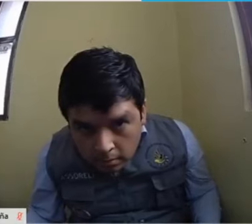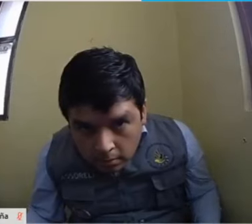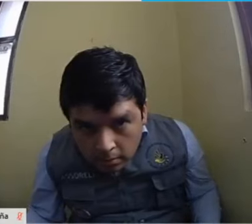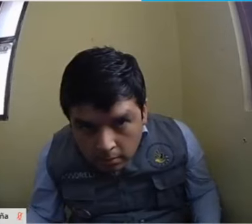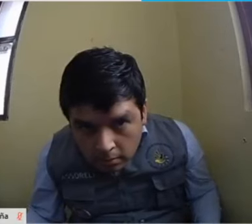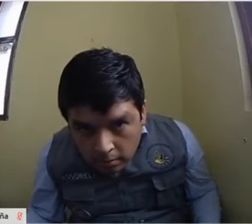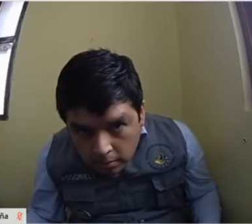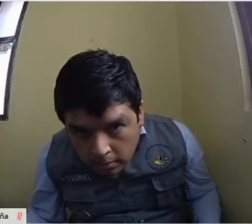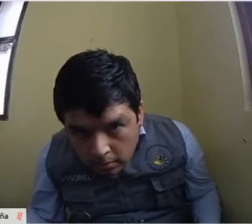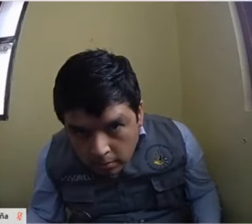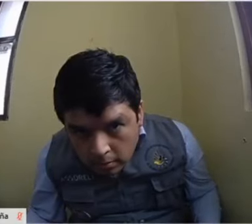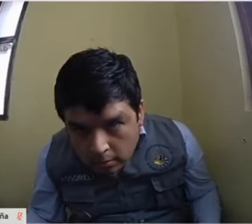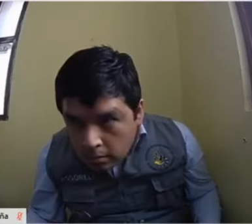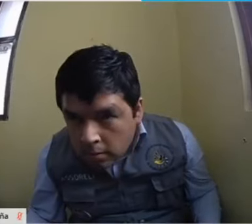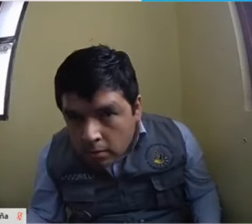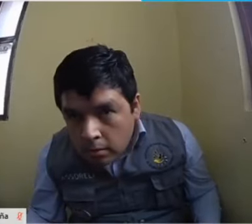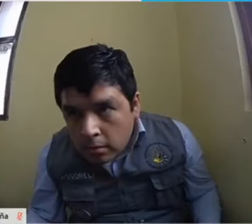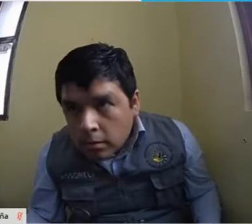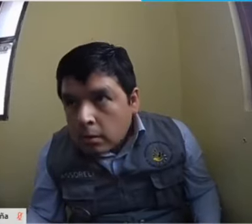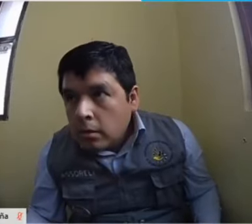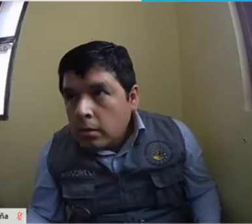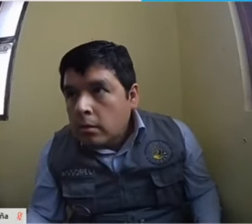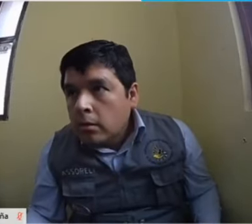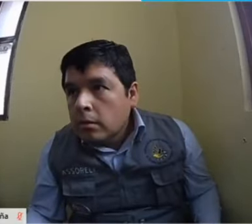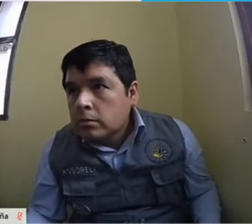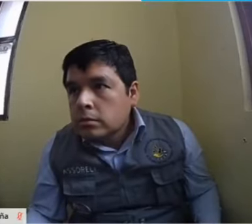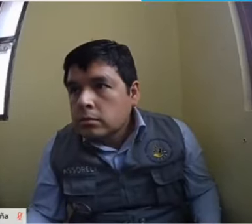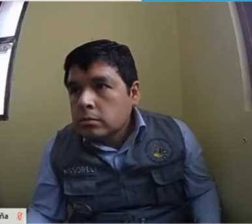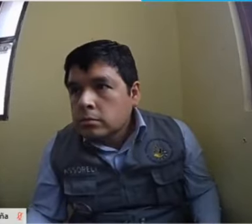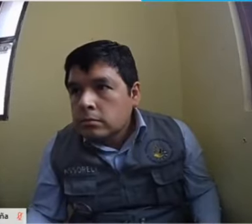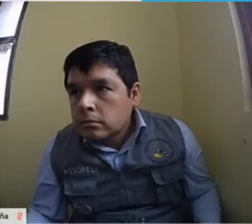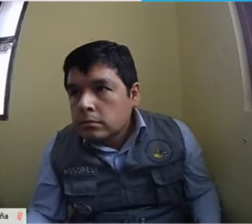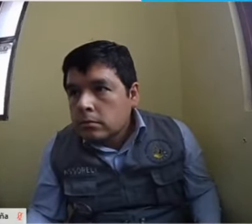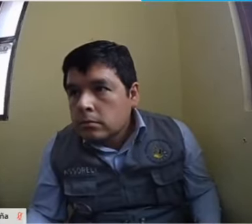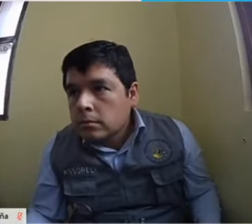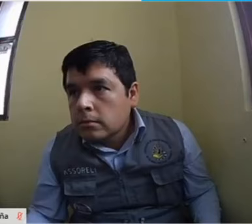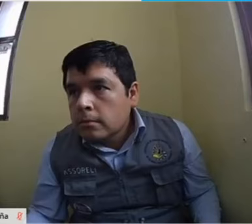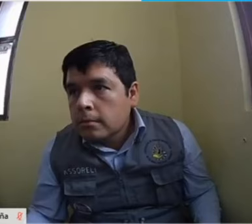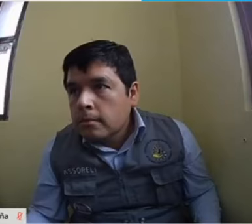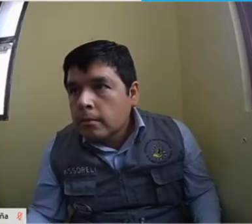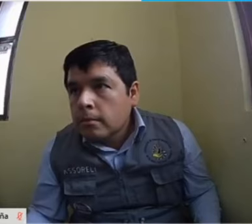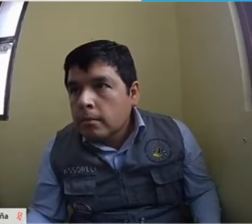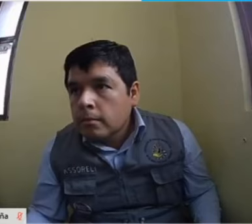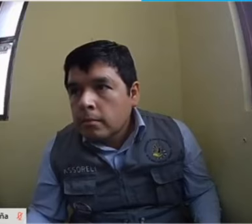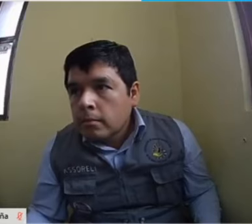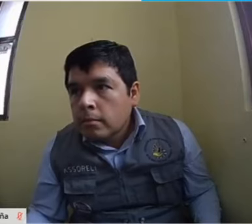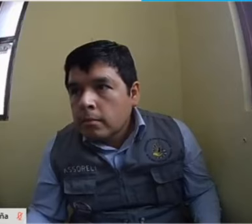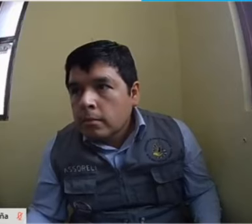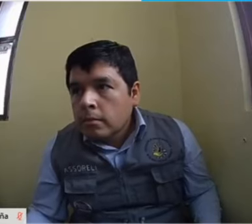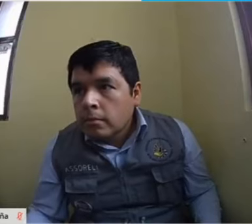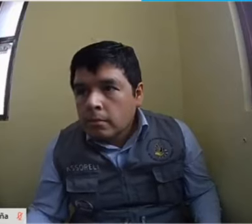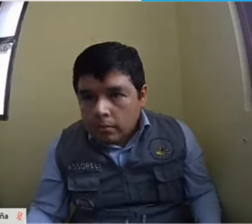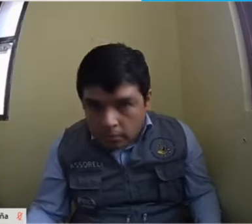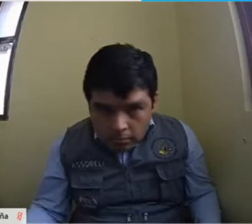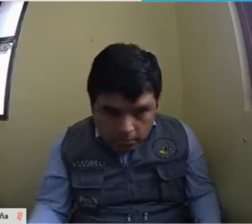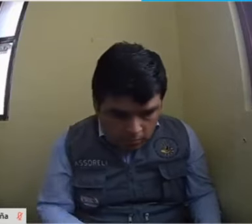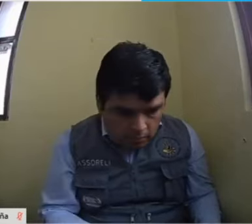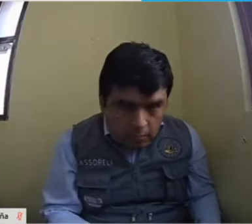nos estamos recién familiarizando con esta plataforma. Normalmente usamos Zoom y si bien cierto